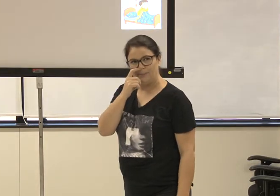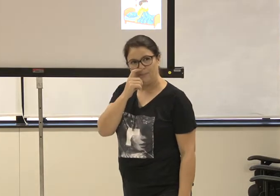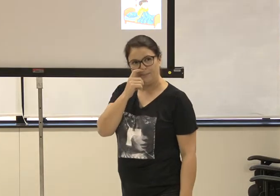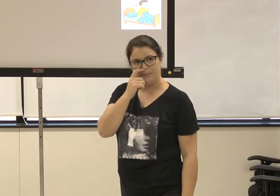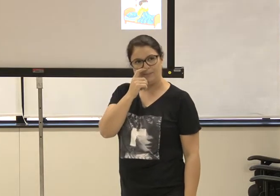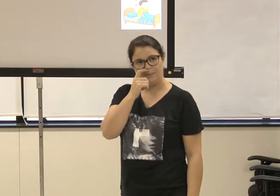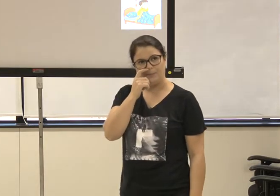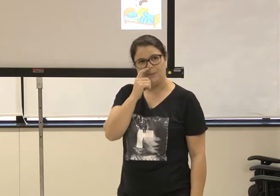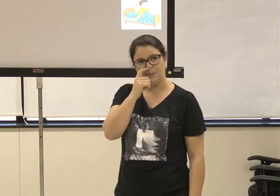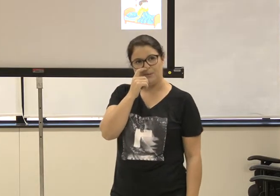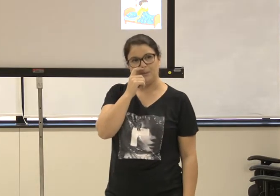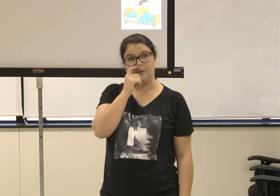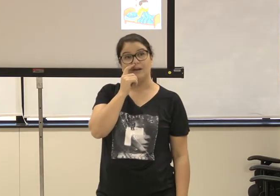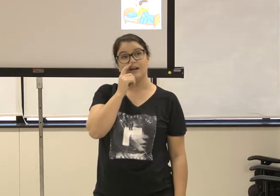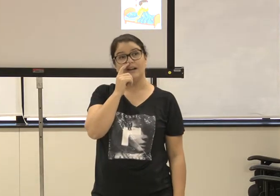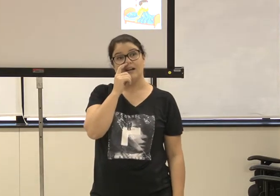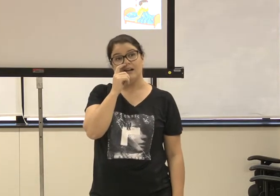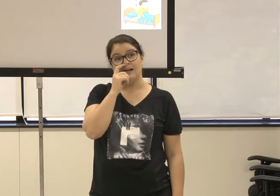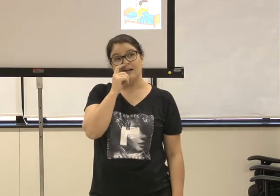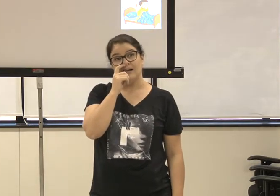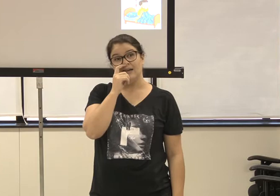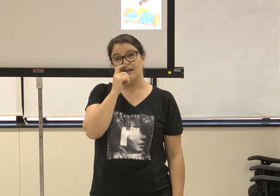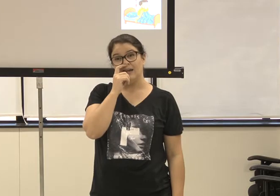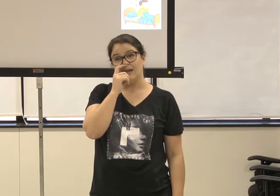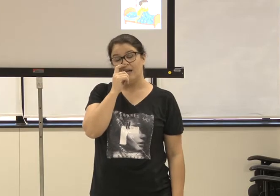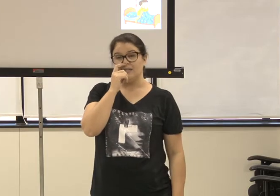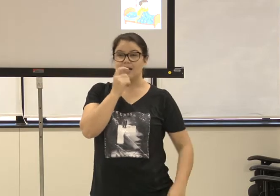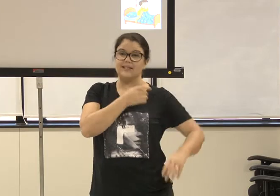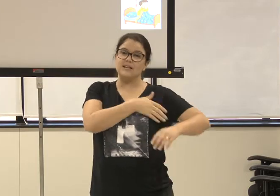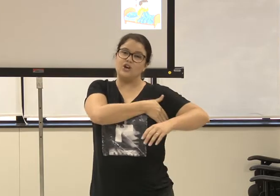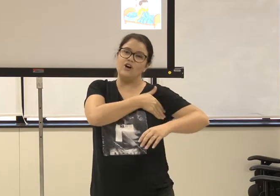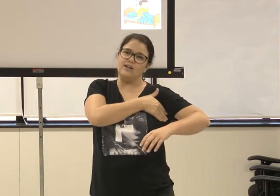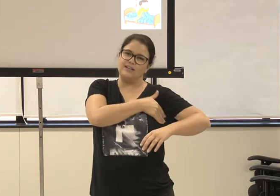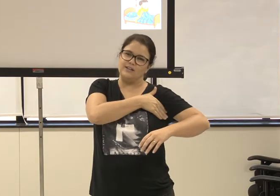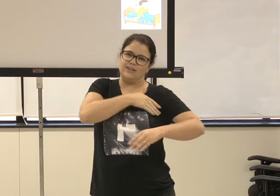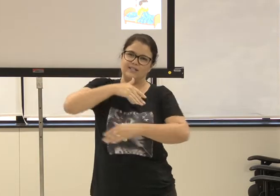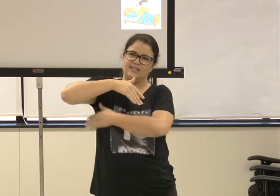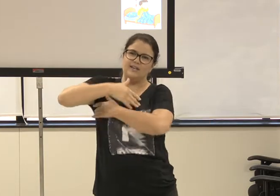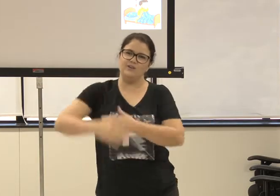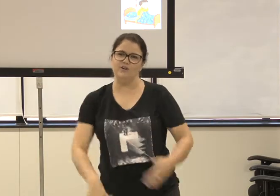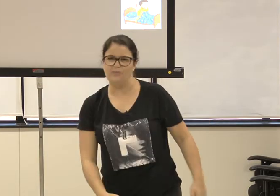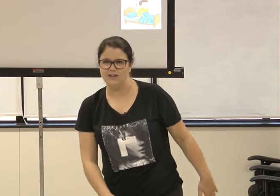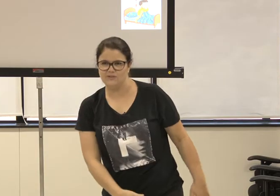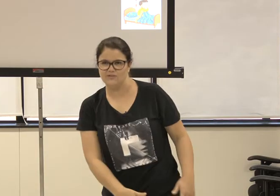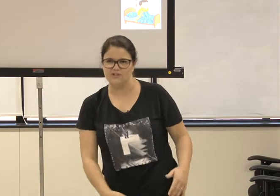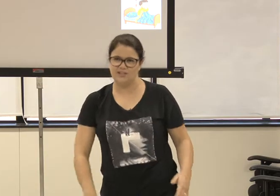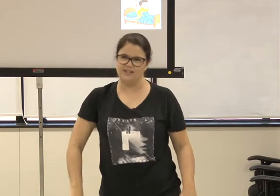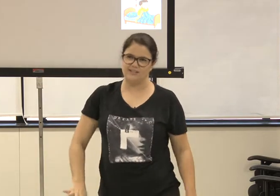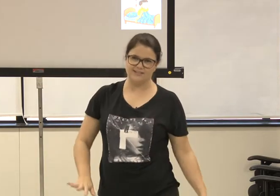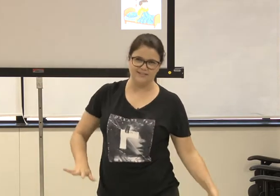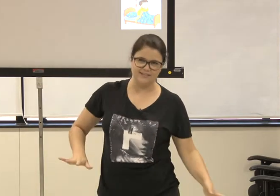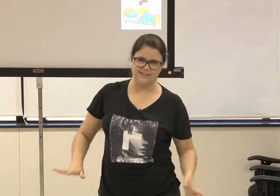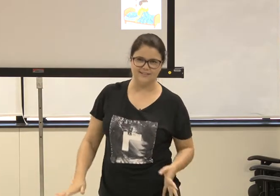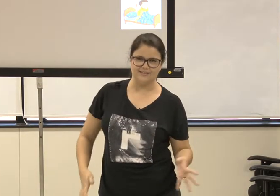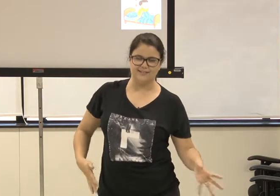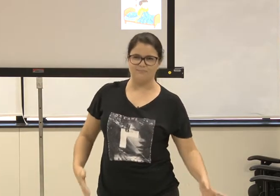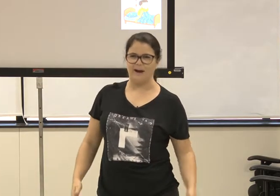aciar. Se aciar é só. Se assear só o lencinho e o banhozinho de Banho